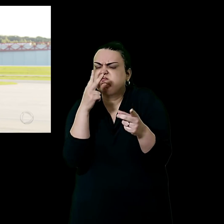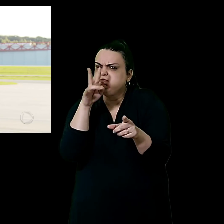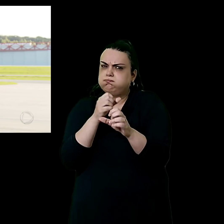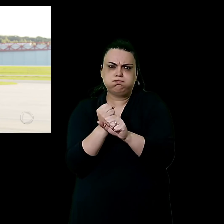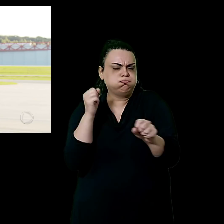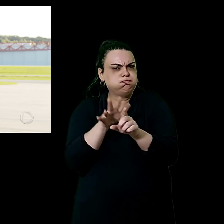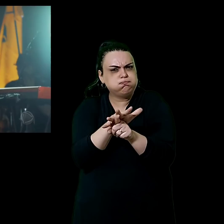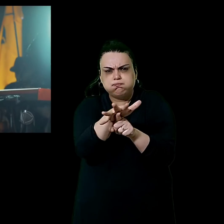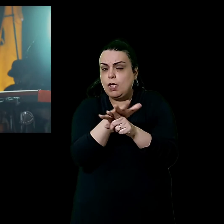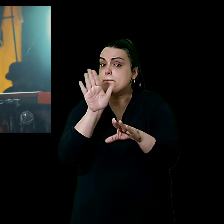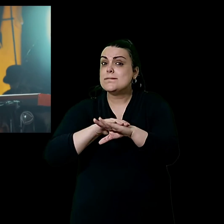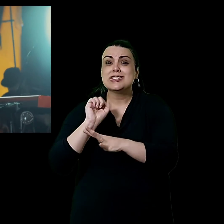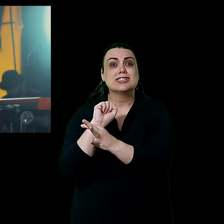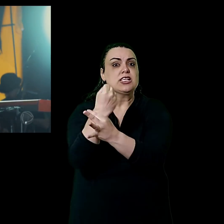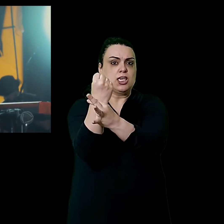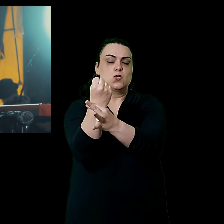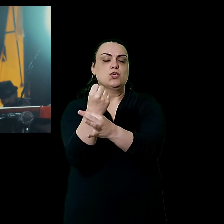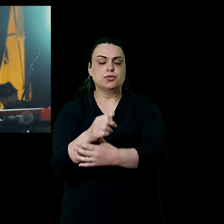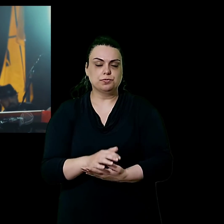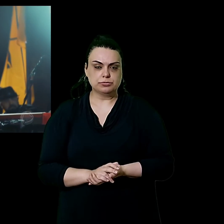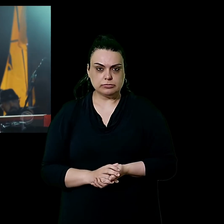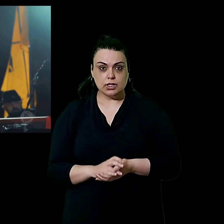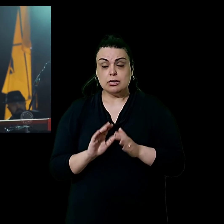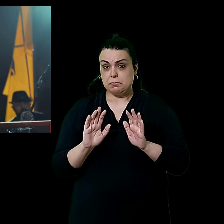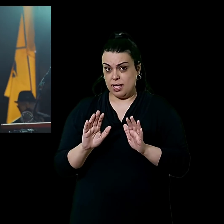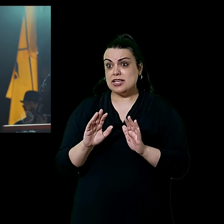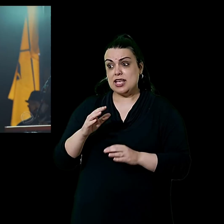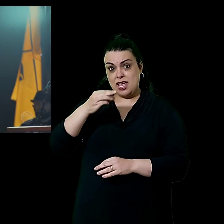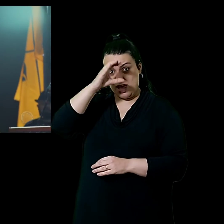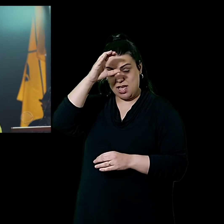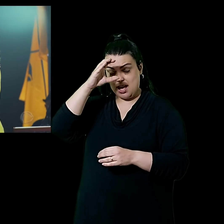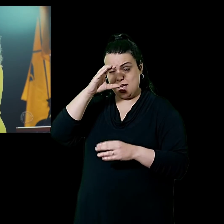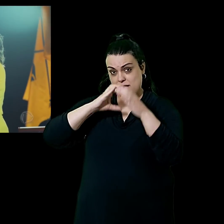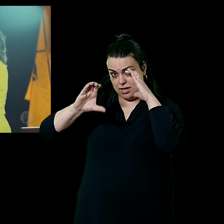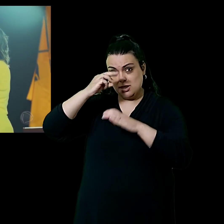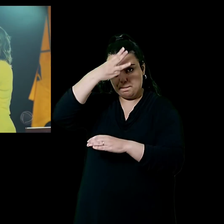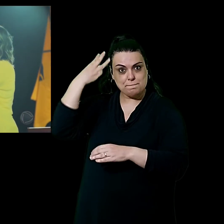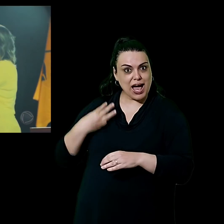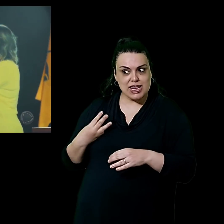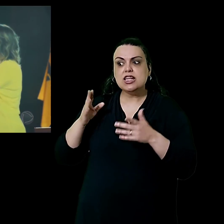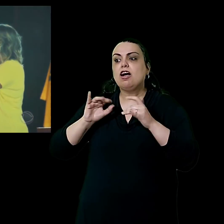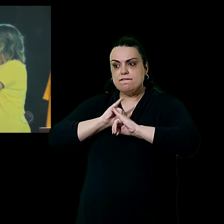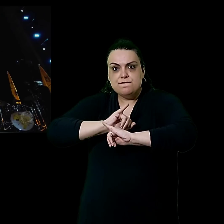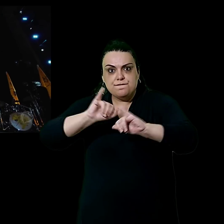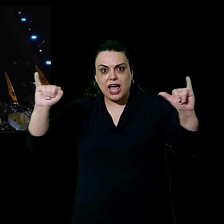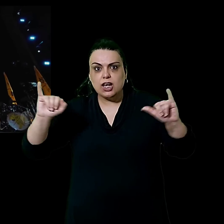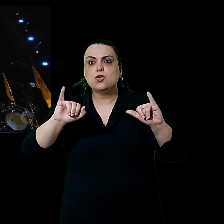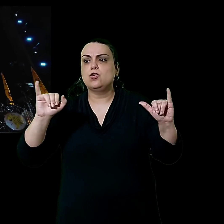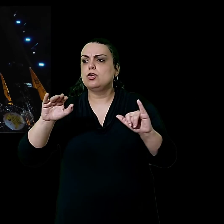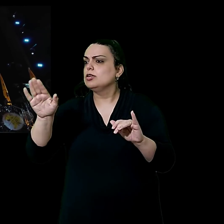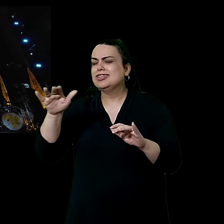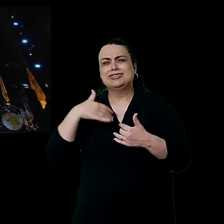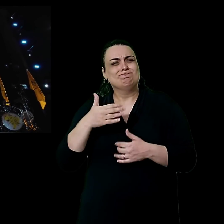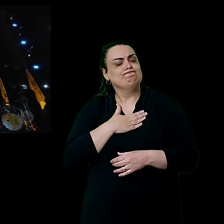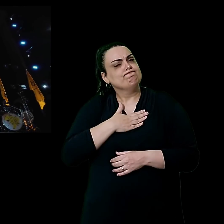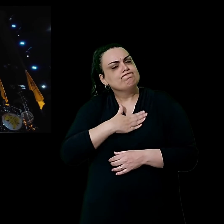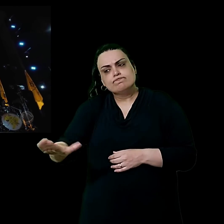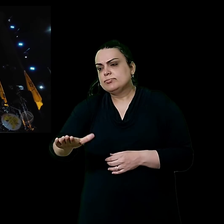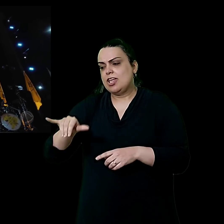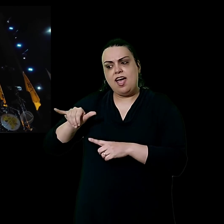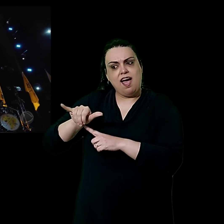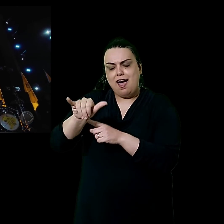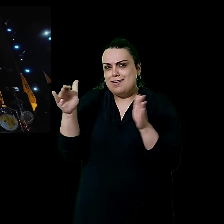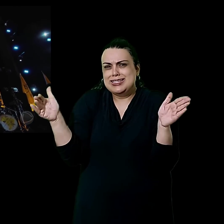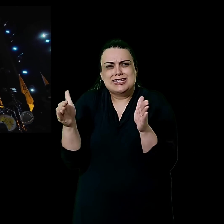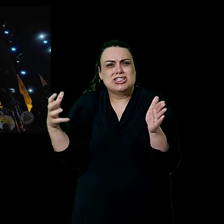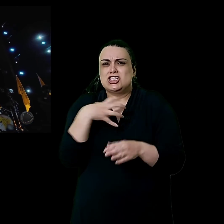mundo. É muito seguro esse avião. Apesar disso, a própria cantora já teria revelado a amigos que não gostava de voar